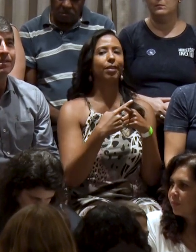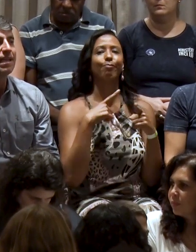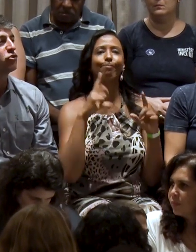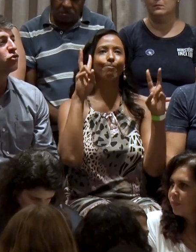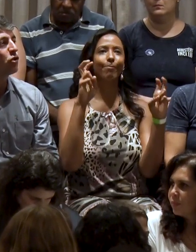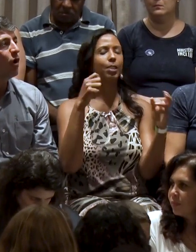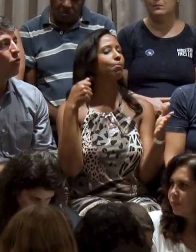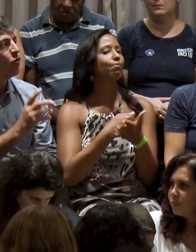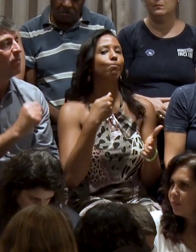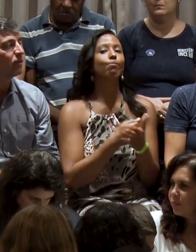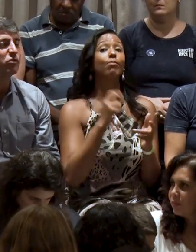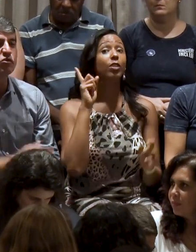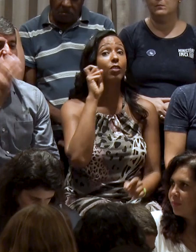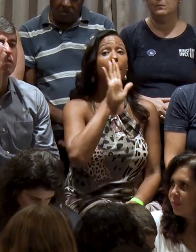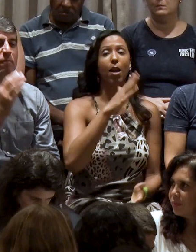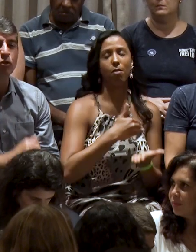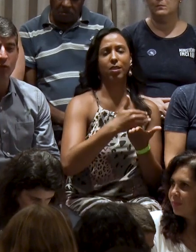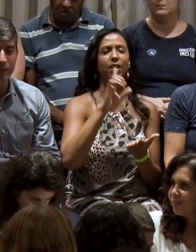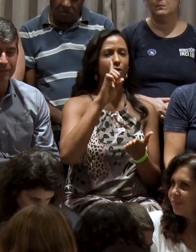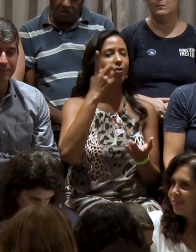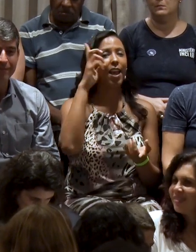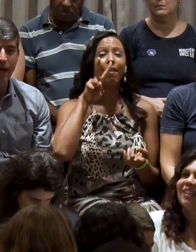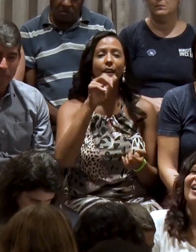ela é só o começo. Deus vai nos levar muito longe. Amém? E essa semente foi plantada, e